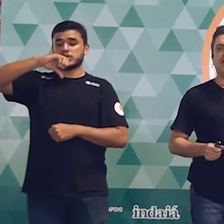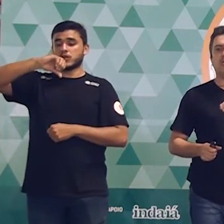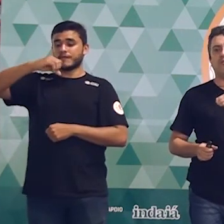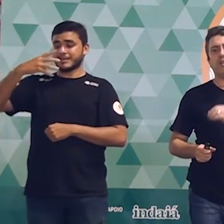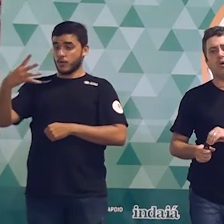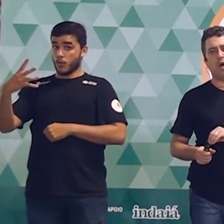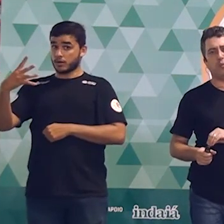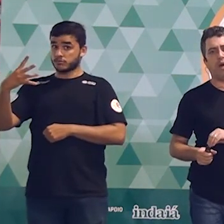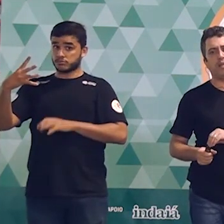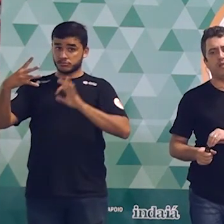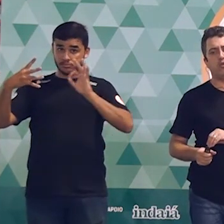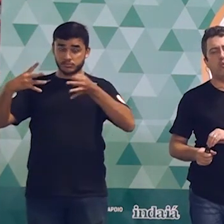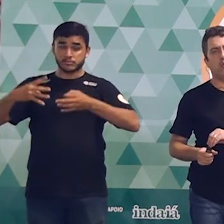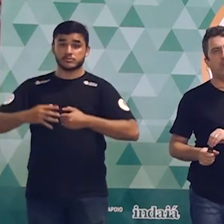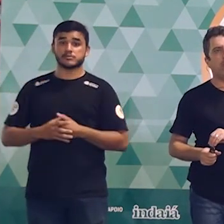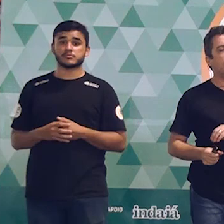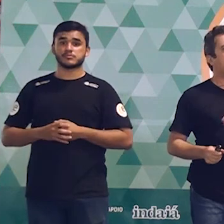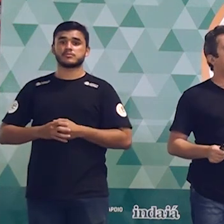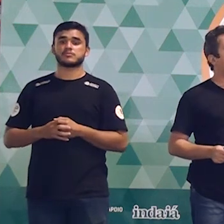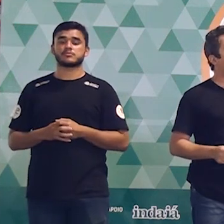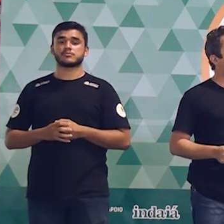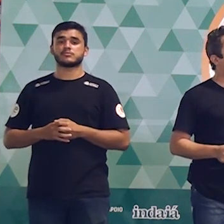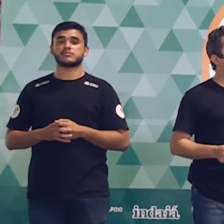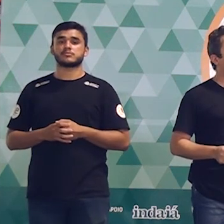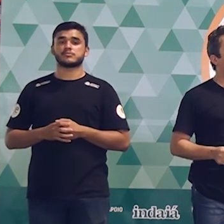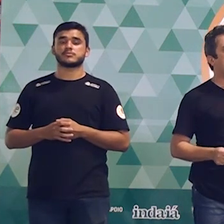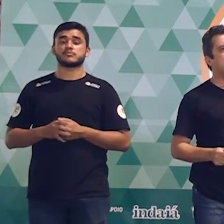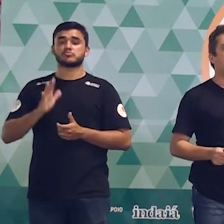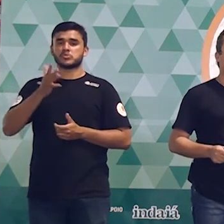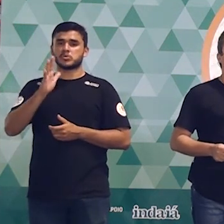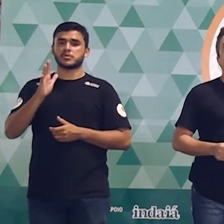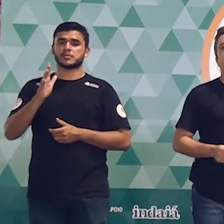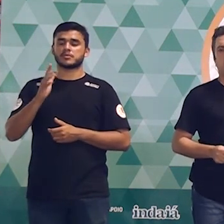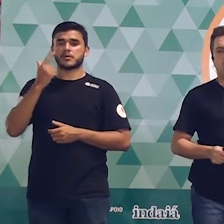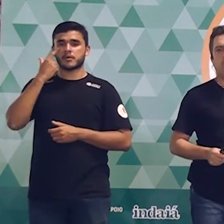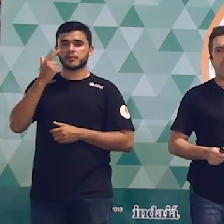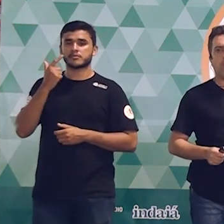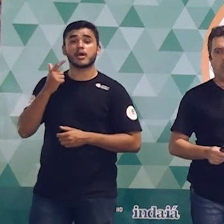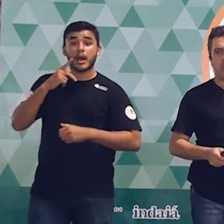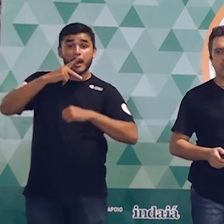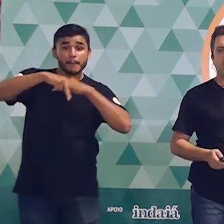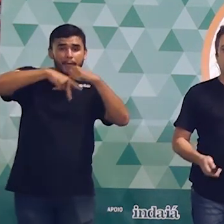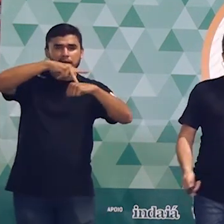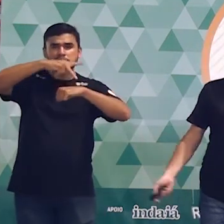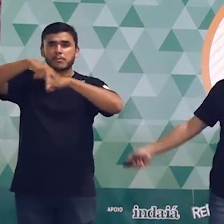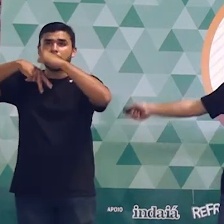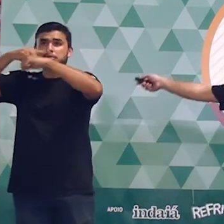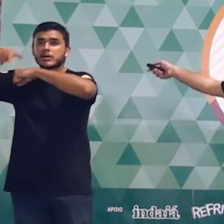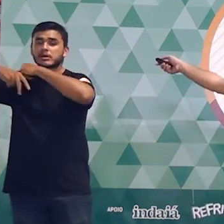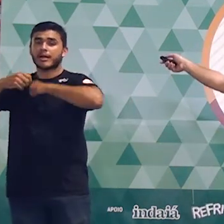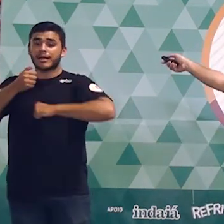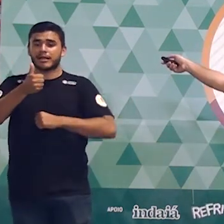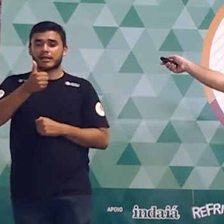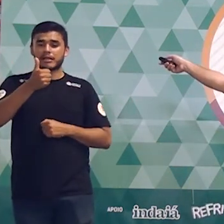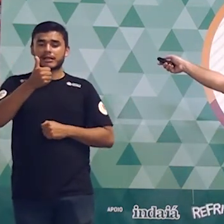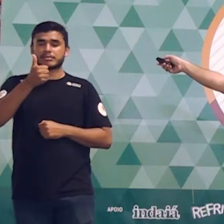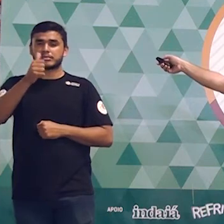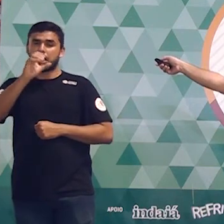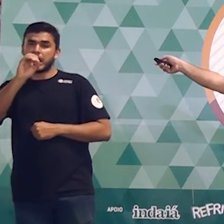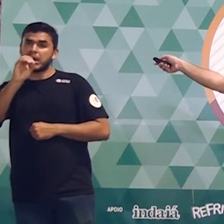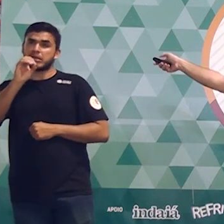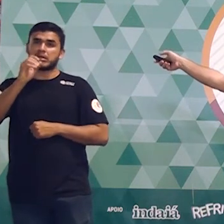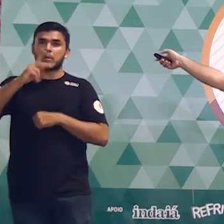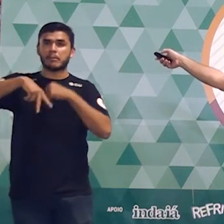Desses 194 países do mundo, cerca de 10 a 12 são populosos. Eu acho que eu tenho até aqui